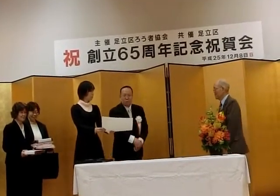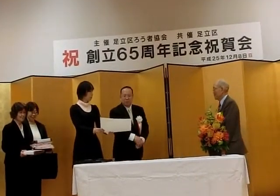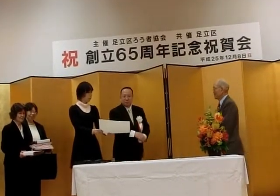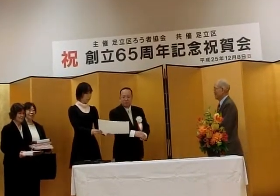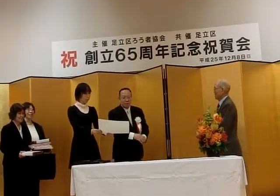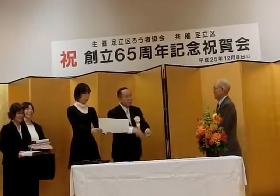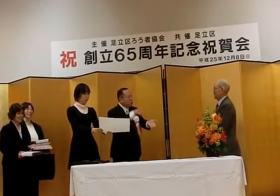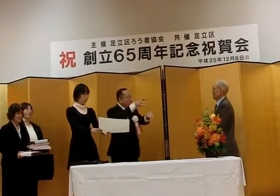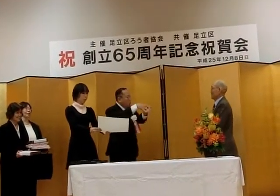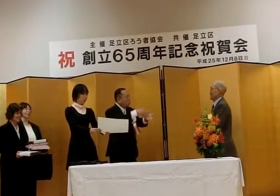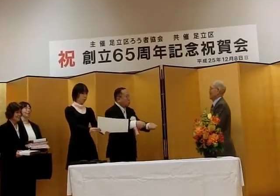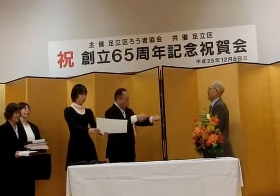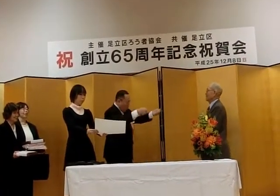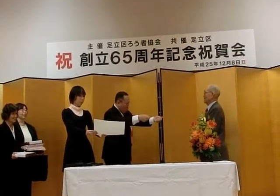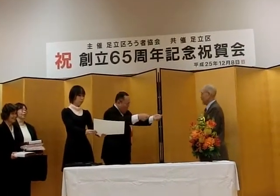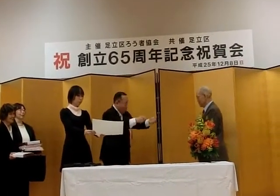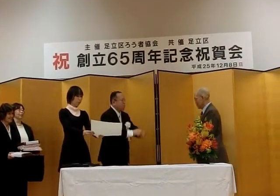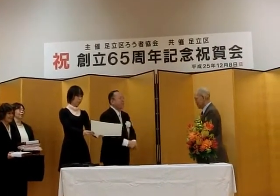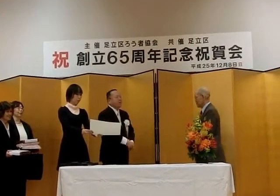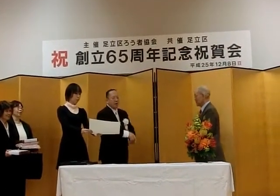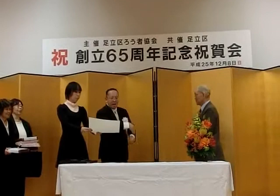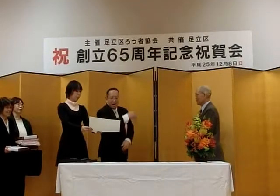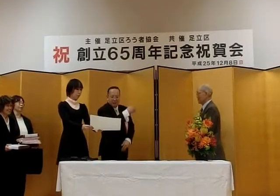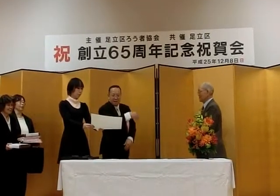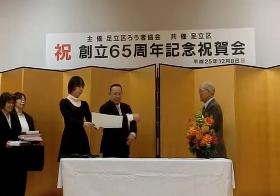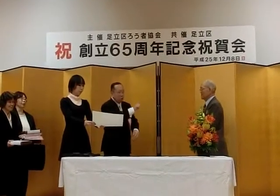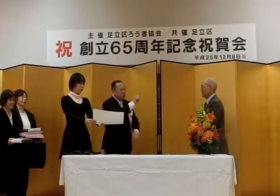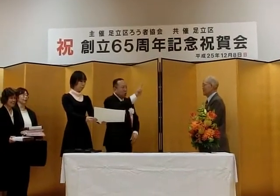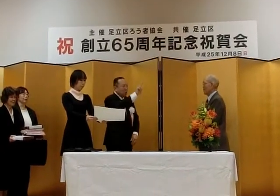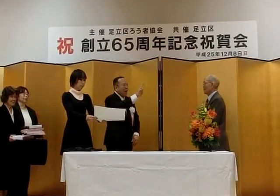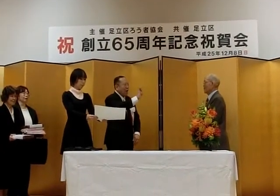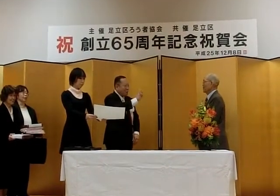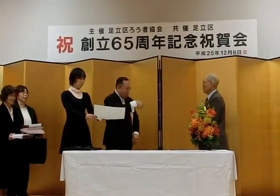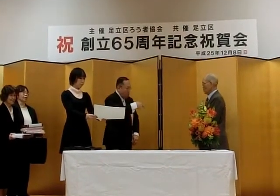改めて表彰状、